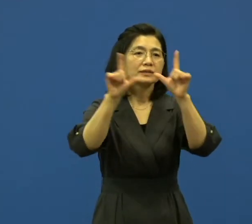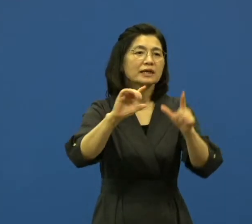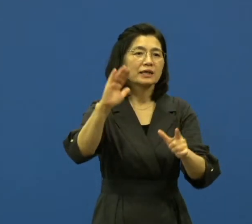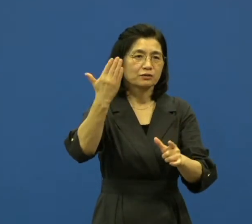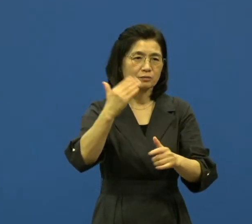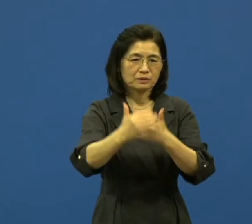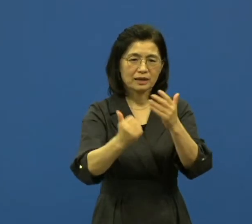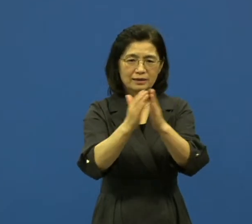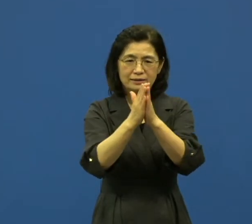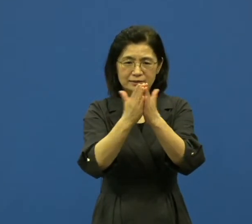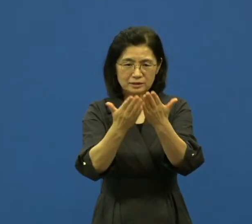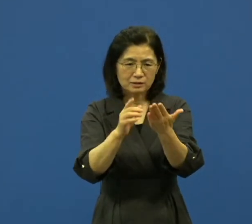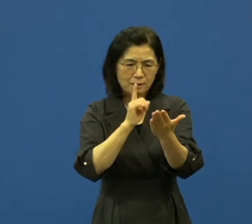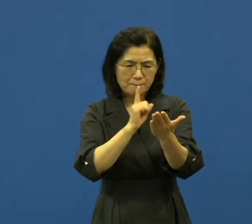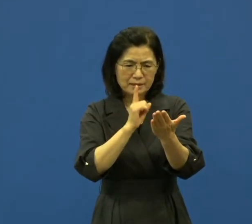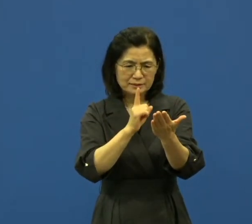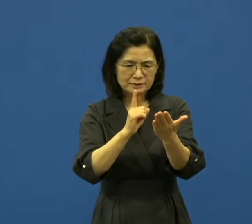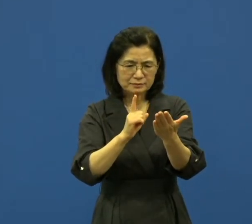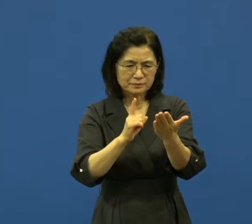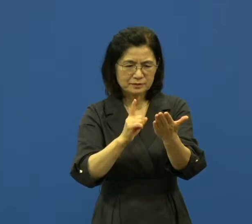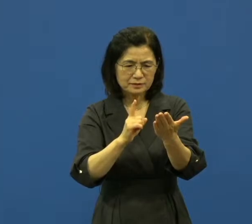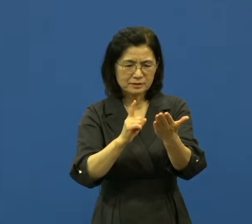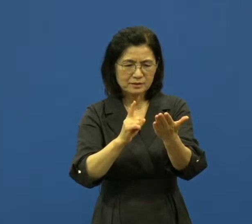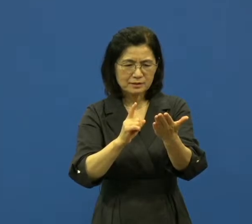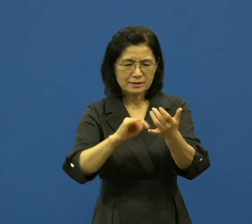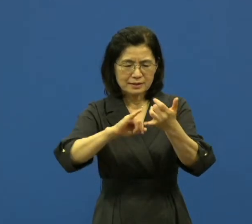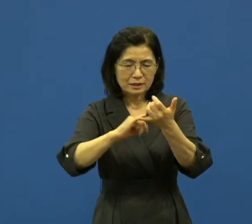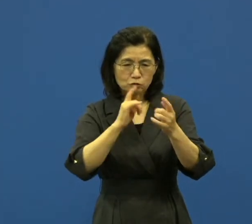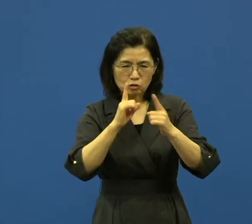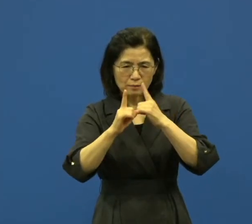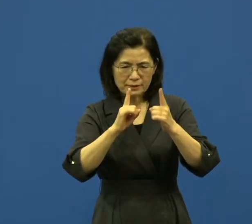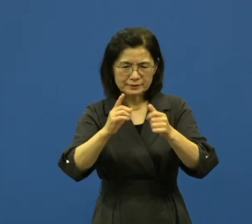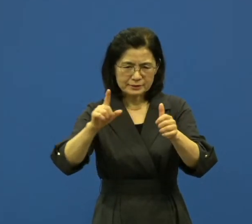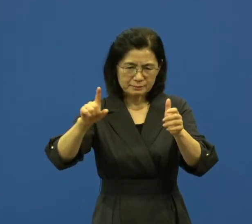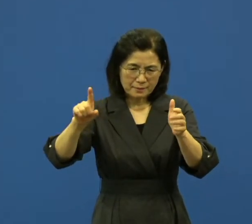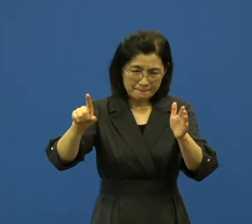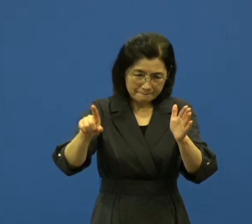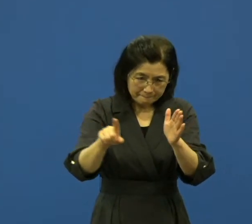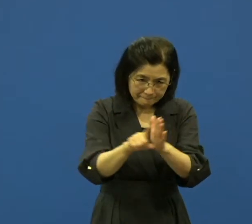합니다. 성경이 하나님의 약속이기 때문에 그